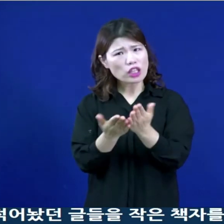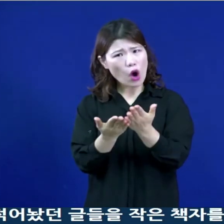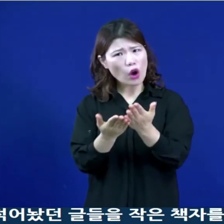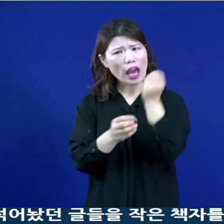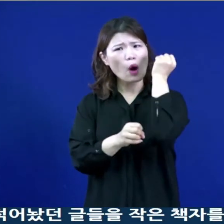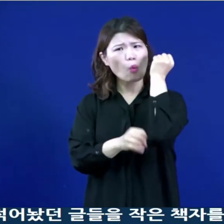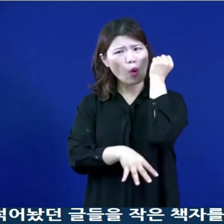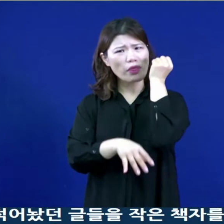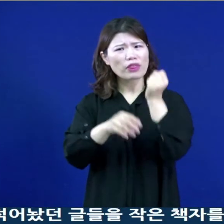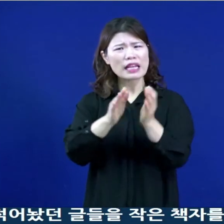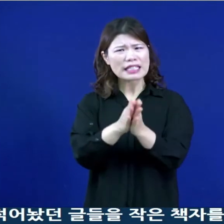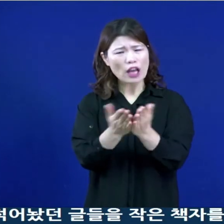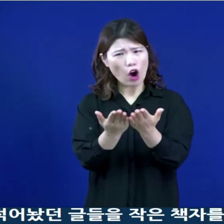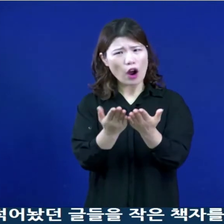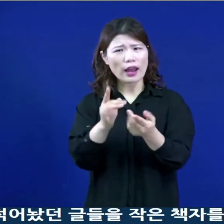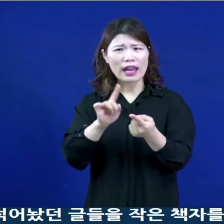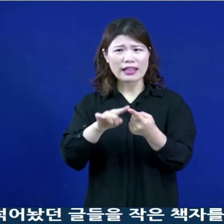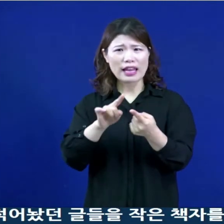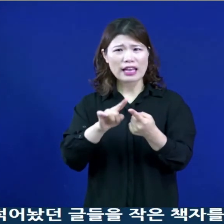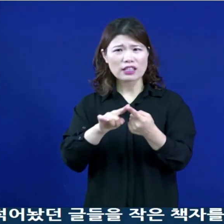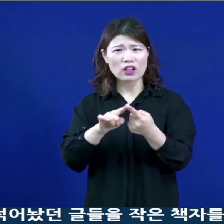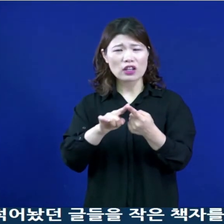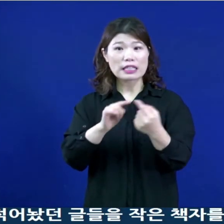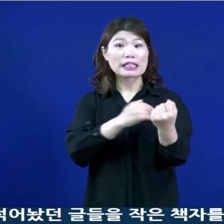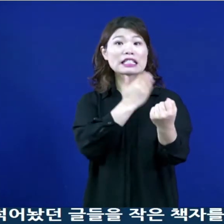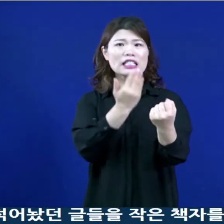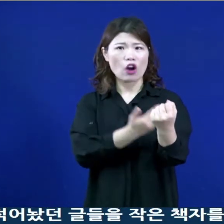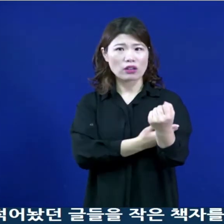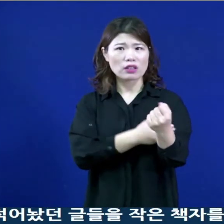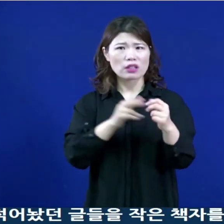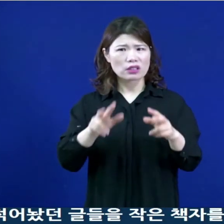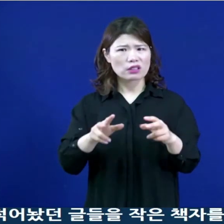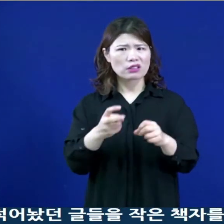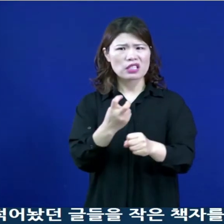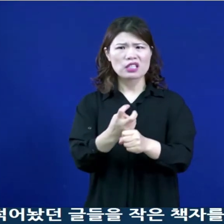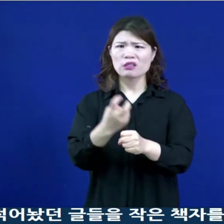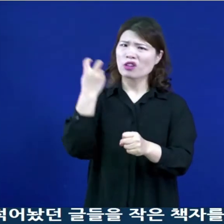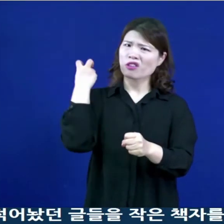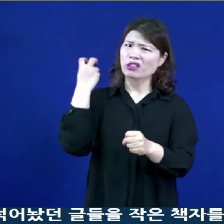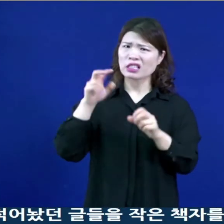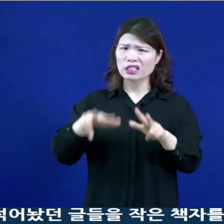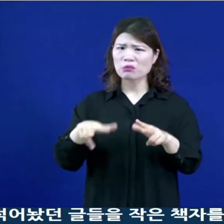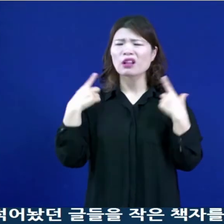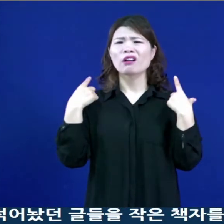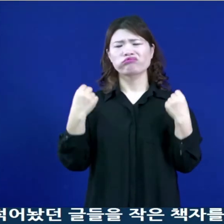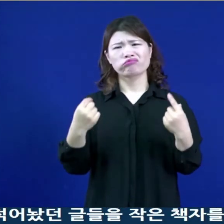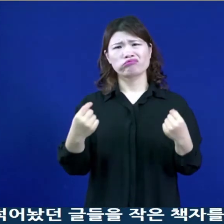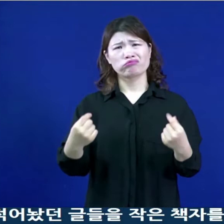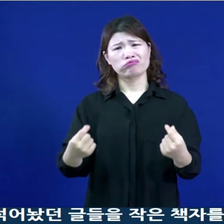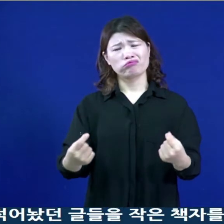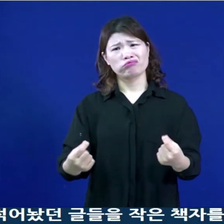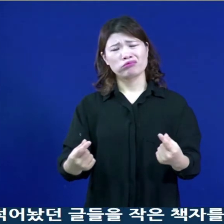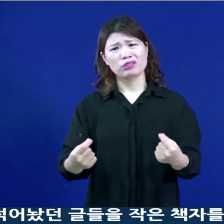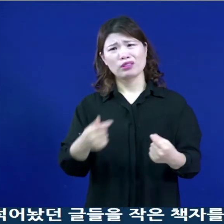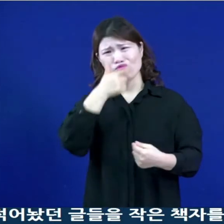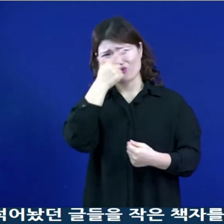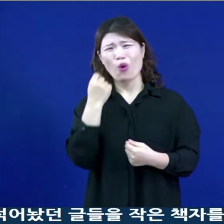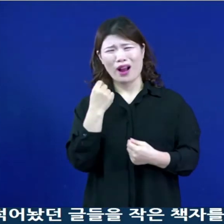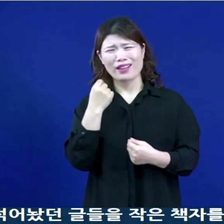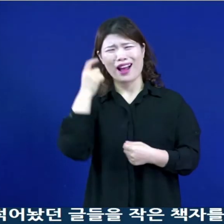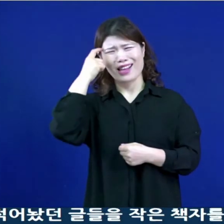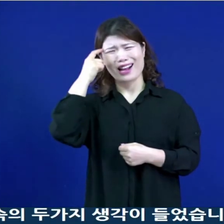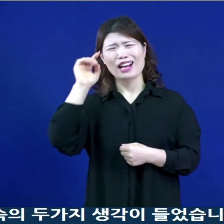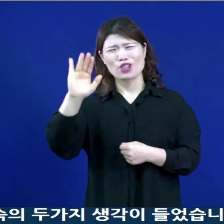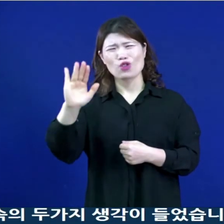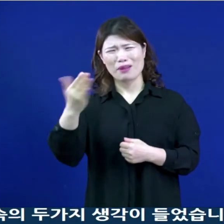분석하고 원문을 막 이게 주의하는 능력은 한 20년 지났는데 별로 안 늘은 것 같아요. 죄송합니다. 그래도 늘은